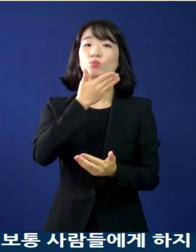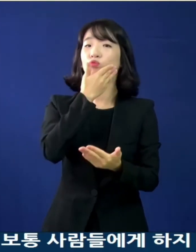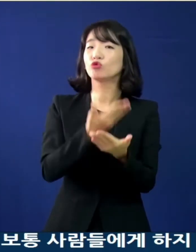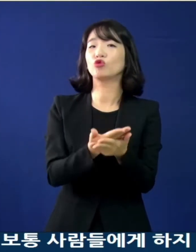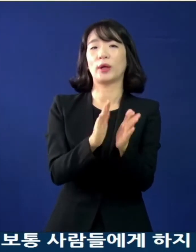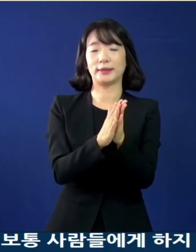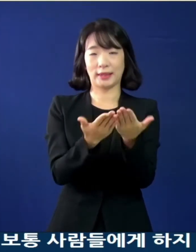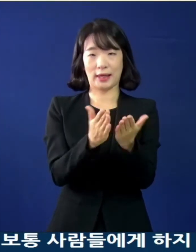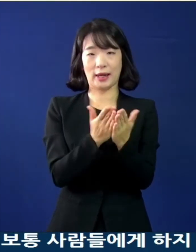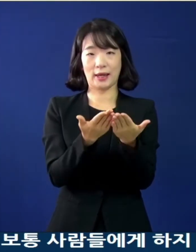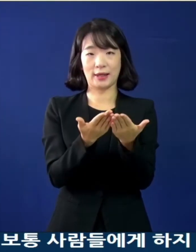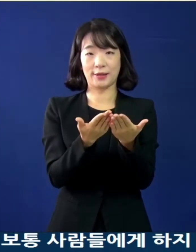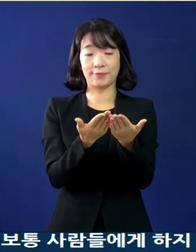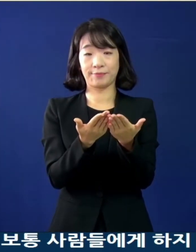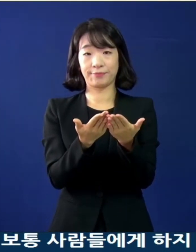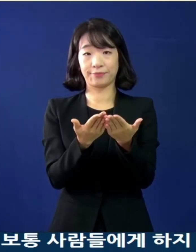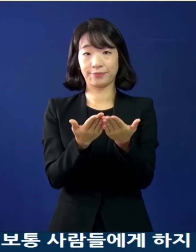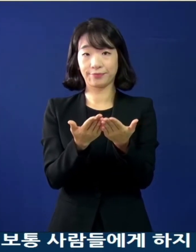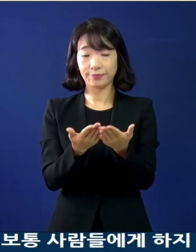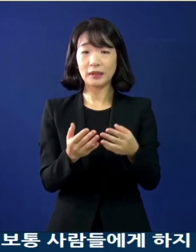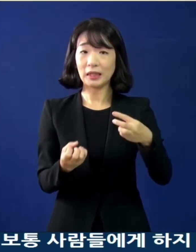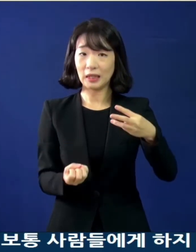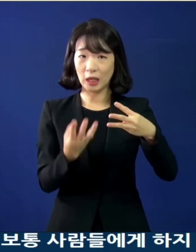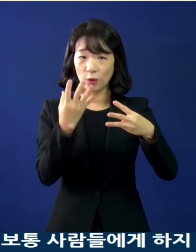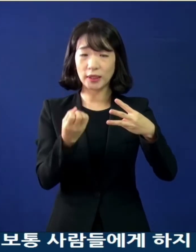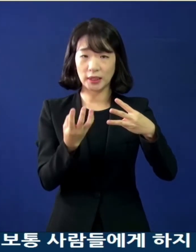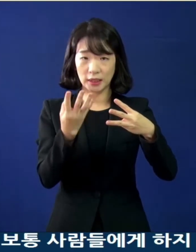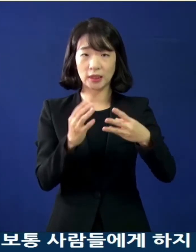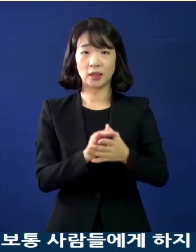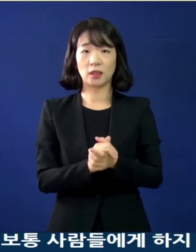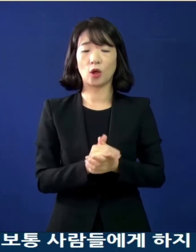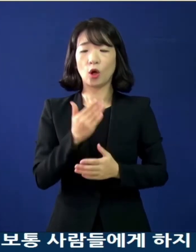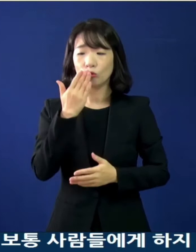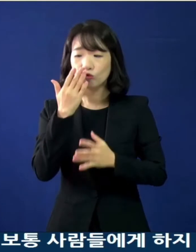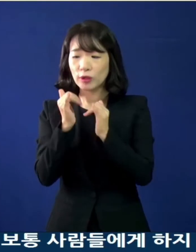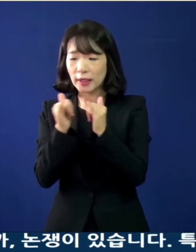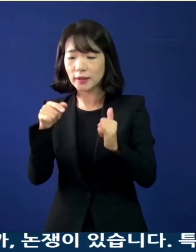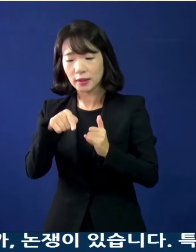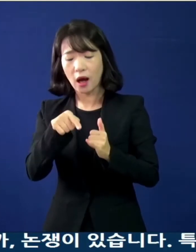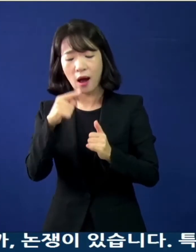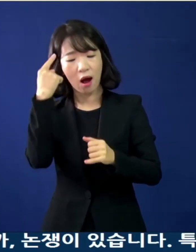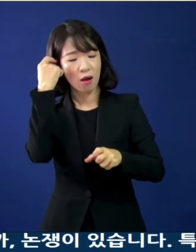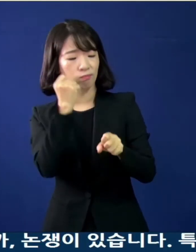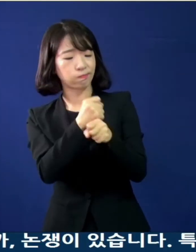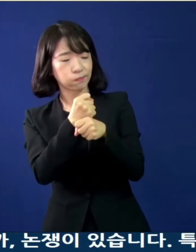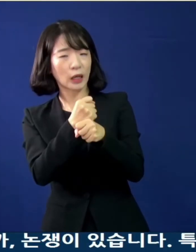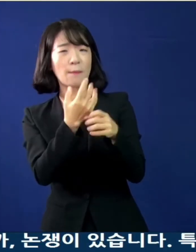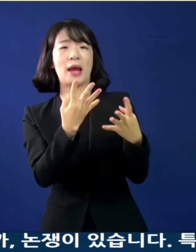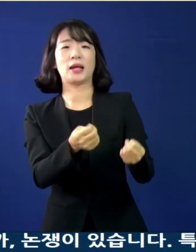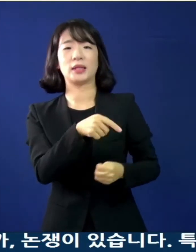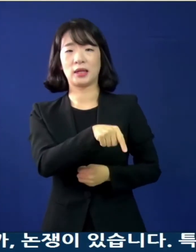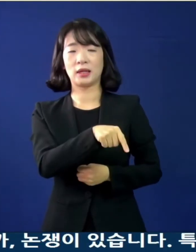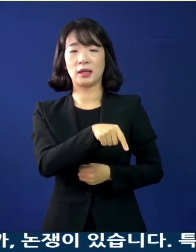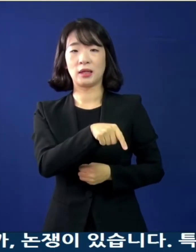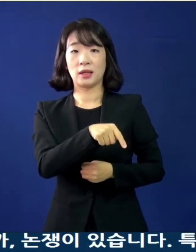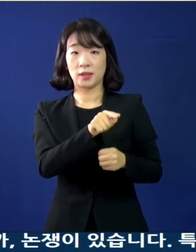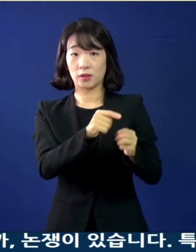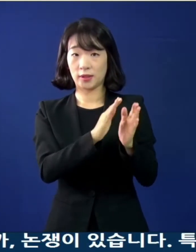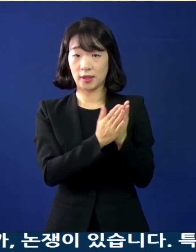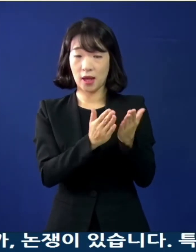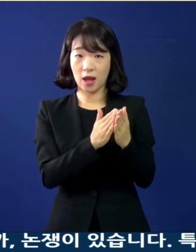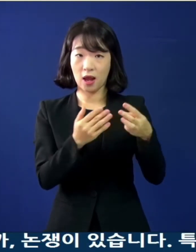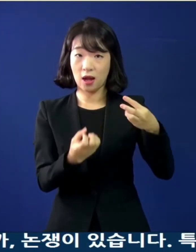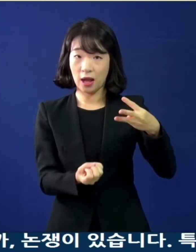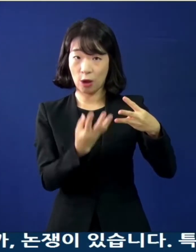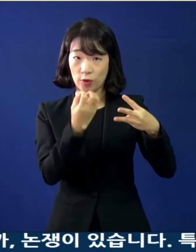분 중에는 유대인 학자들이 즐비합니다. 예수를 믿는 그리스도인 학자들도 같이 연구하지만 다양한 의견들이